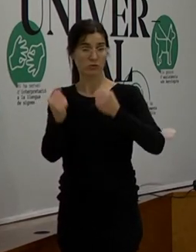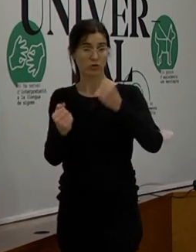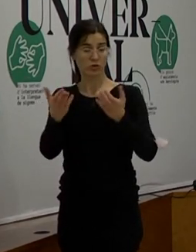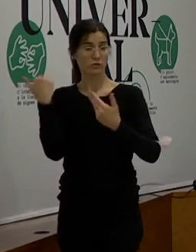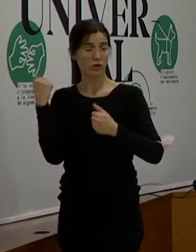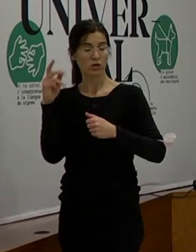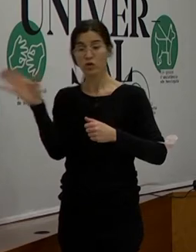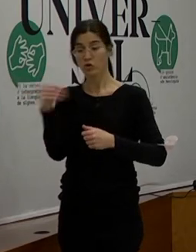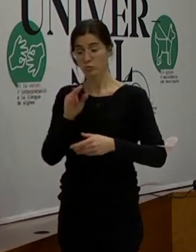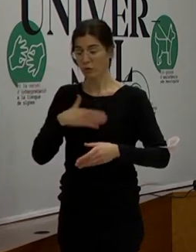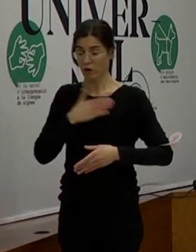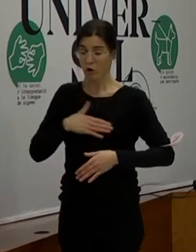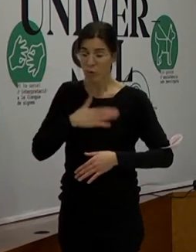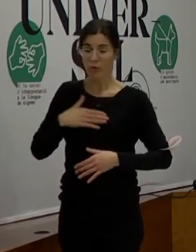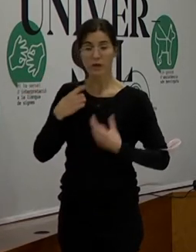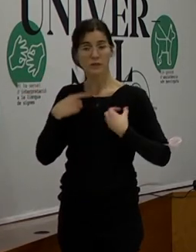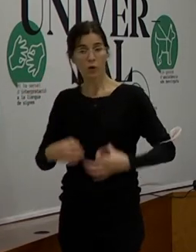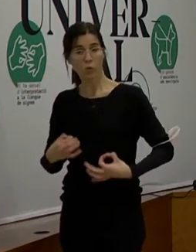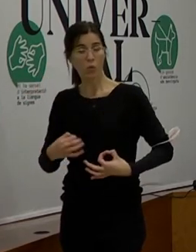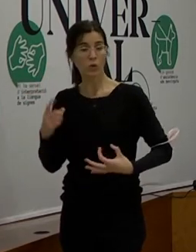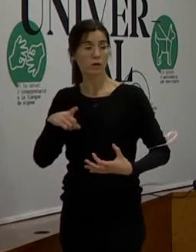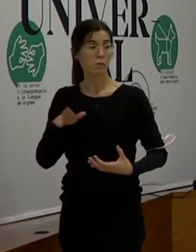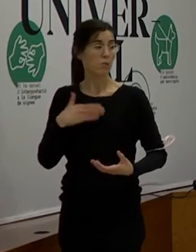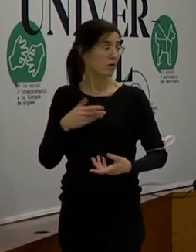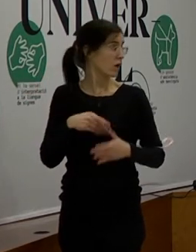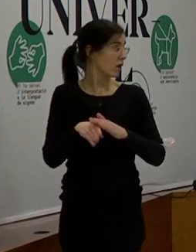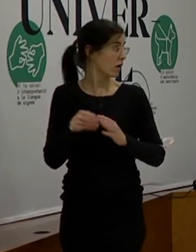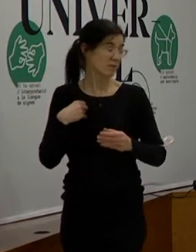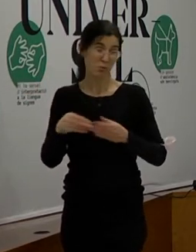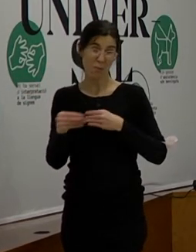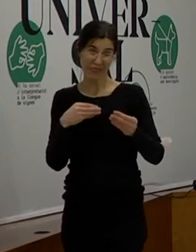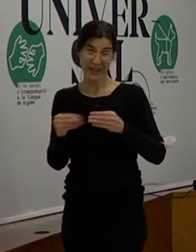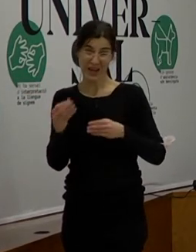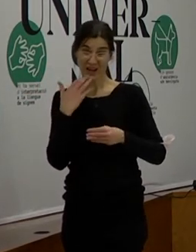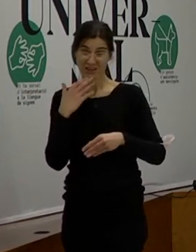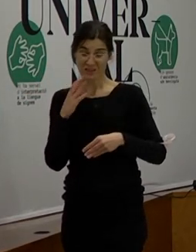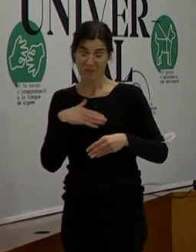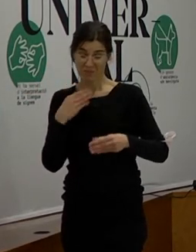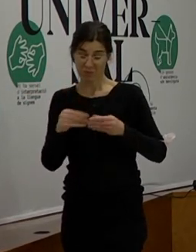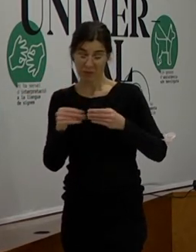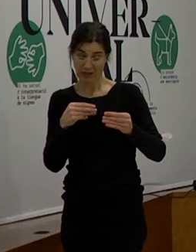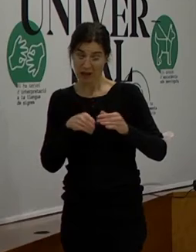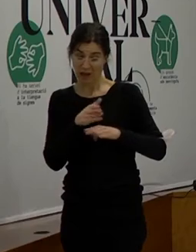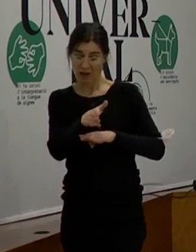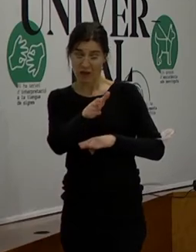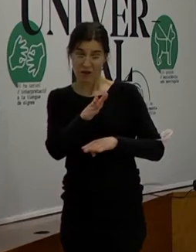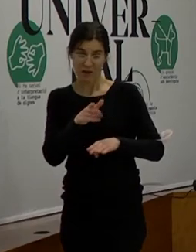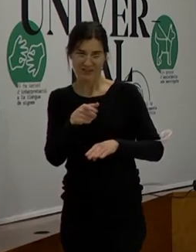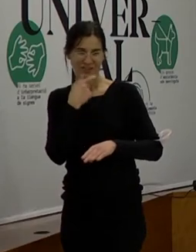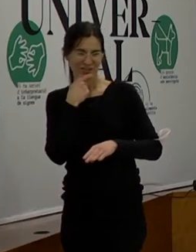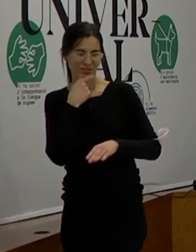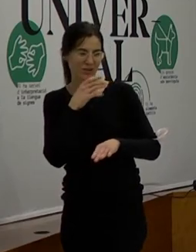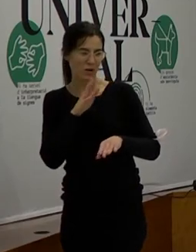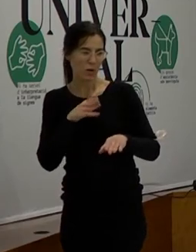i segur, i pots posar un material, per cert, el material que passis se puede convertir en, esto gusta, eh?